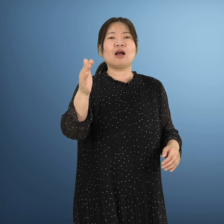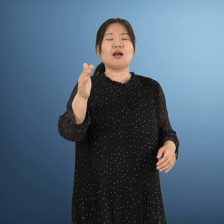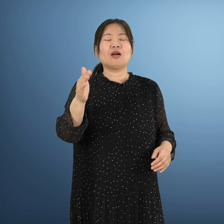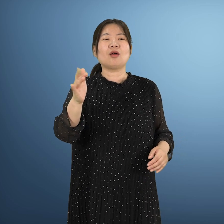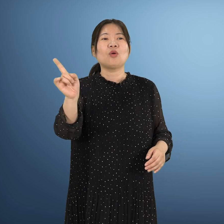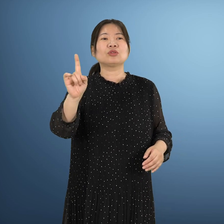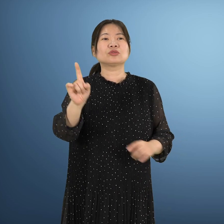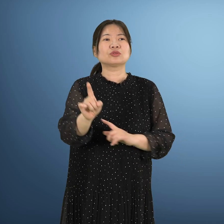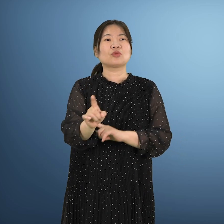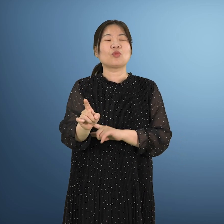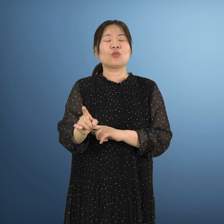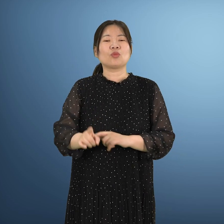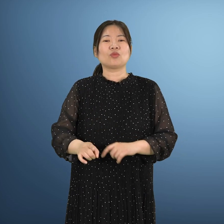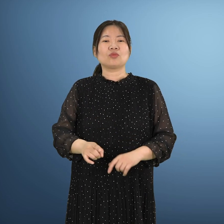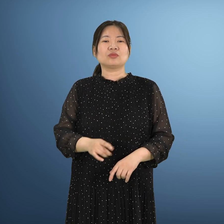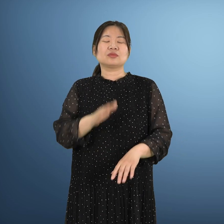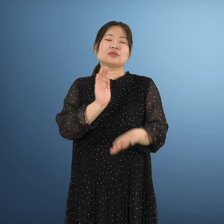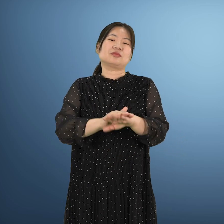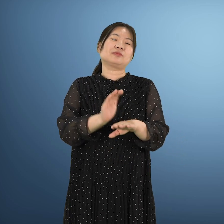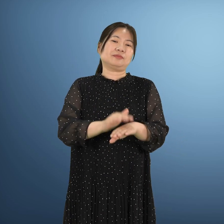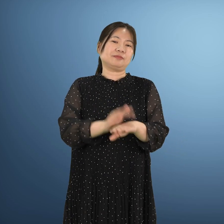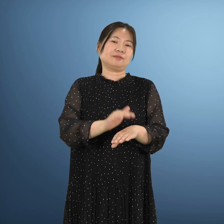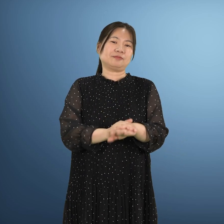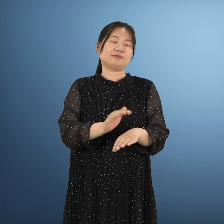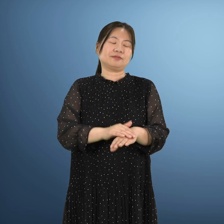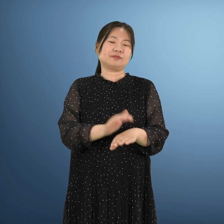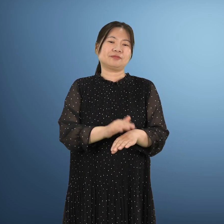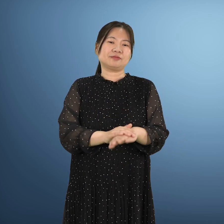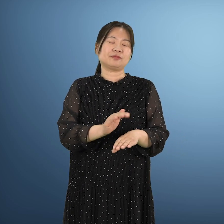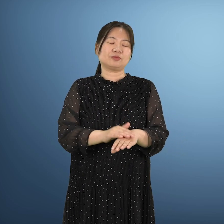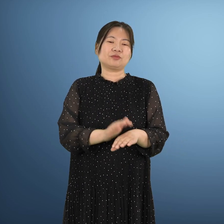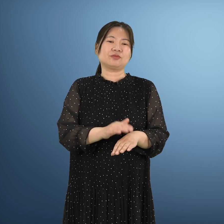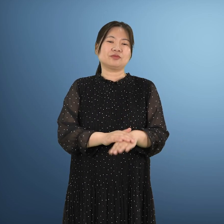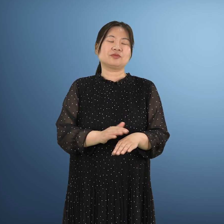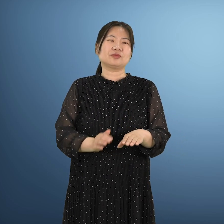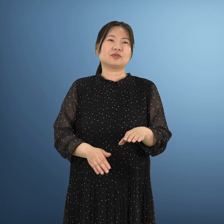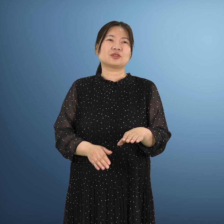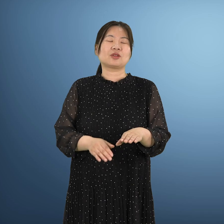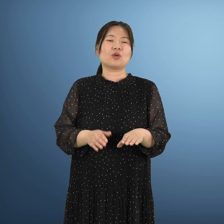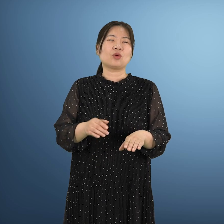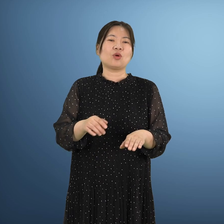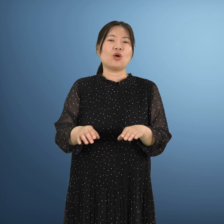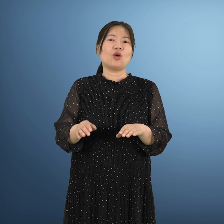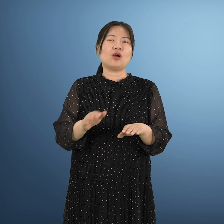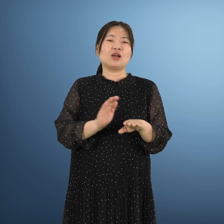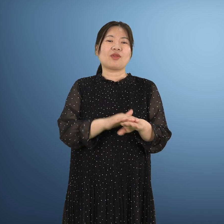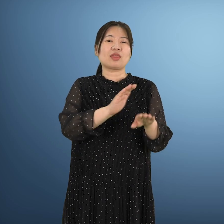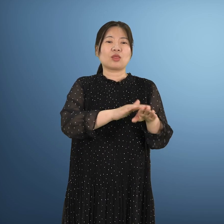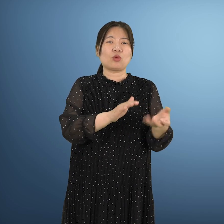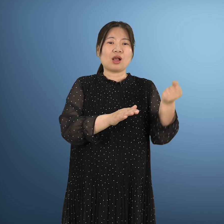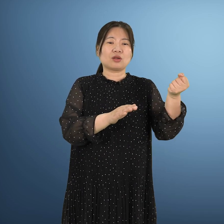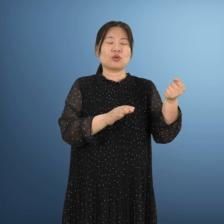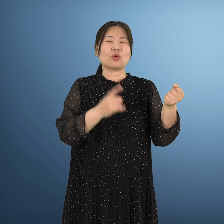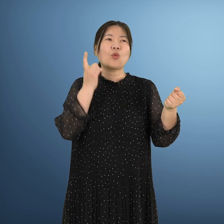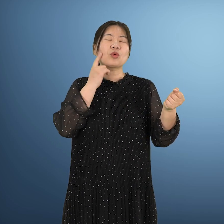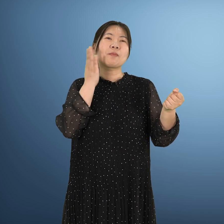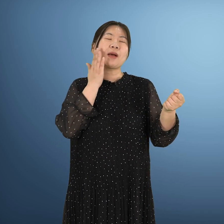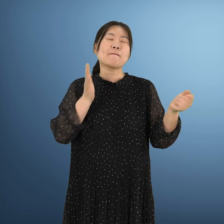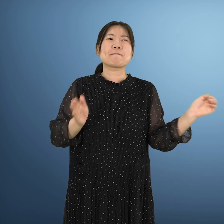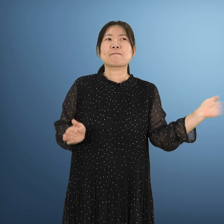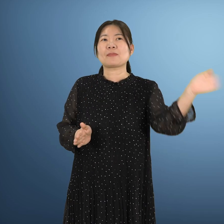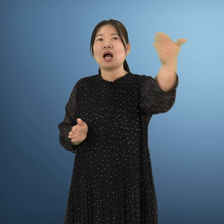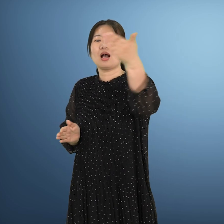어느 쪽으로? 왼쪽으로. 왼쪽으로 오른뺨을 때리도록 돼 있습니다. 안